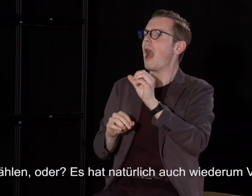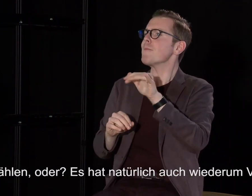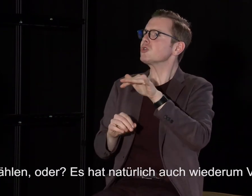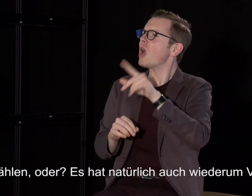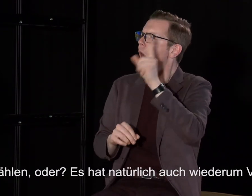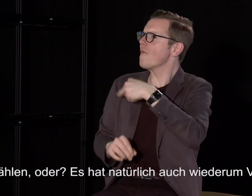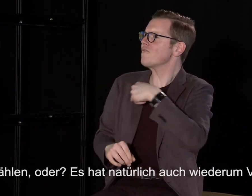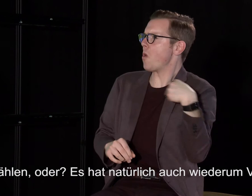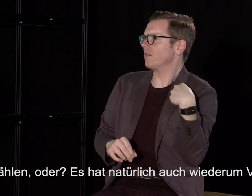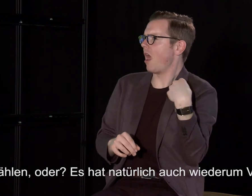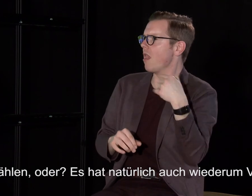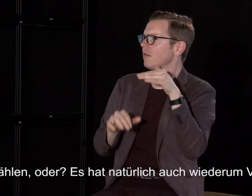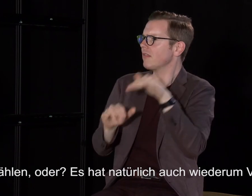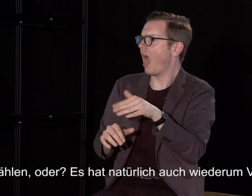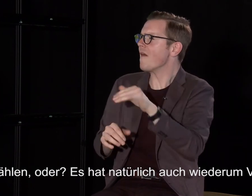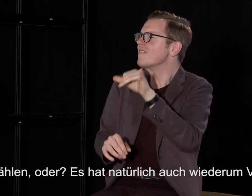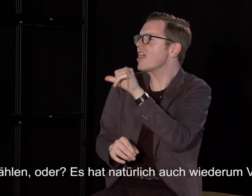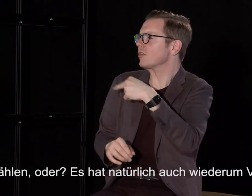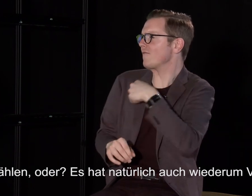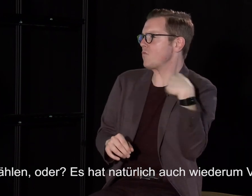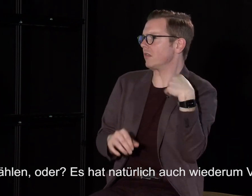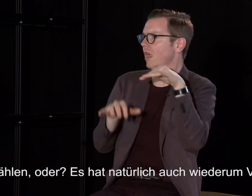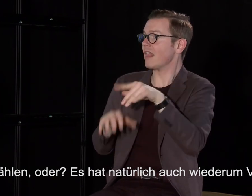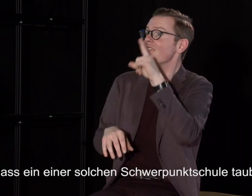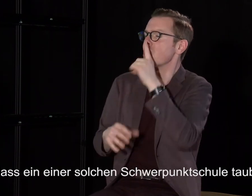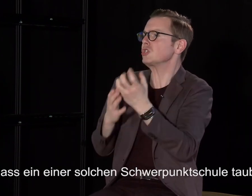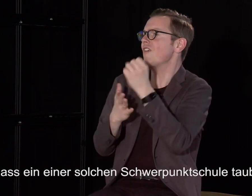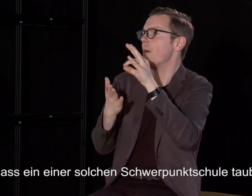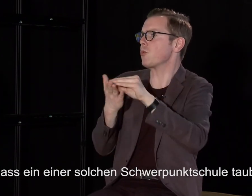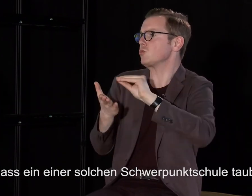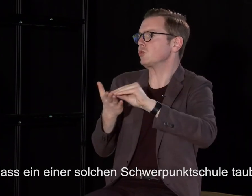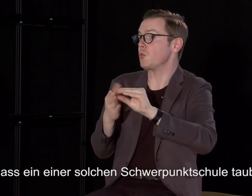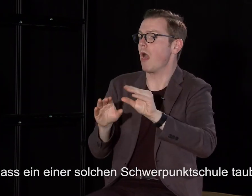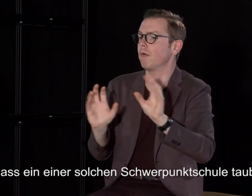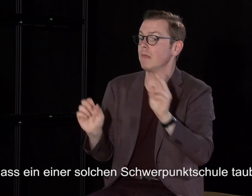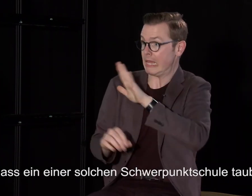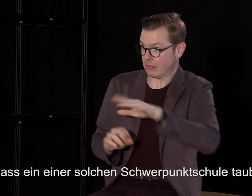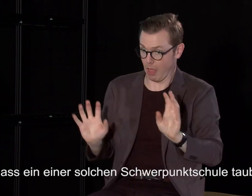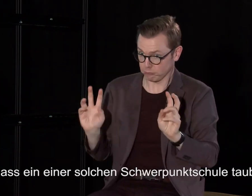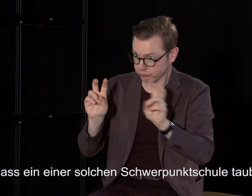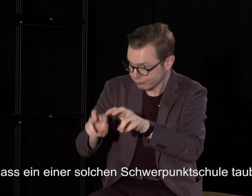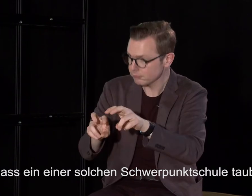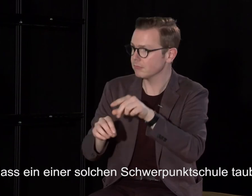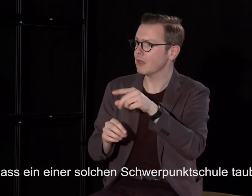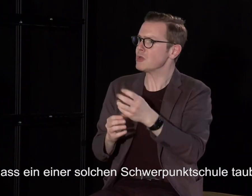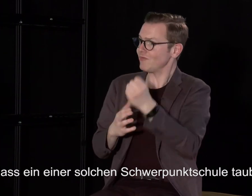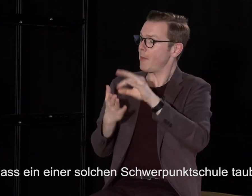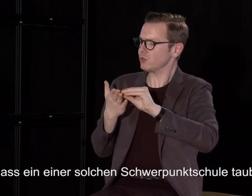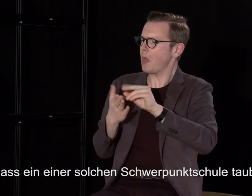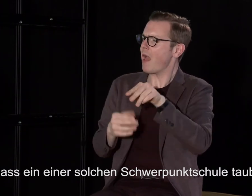Es hat natürlich wiederum auch den Vorteil, dass an so einer Schwerpunktschule Taube